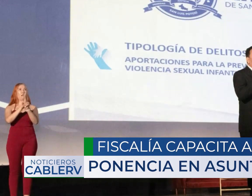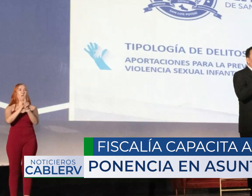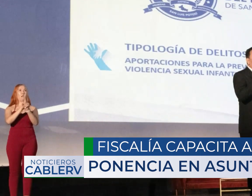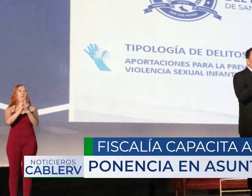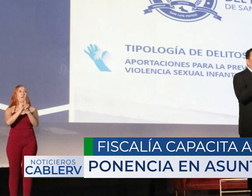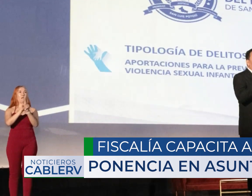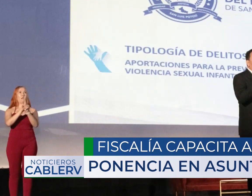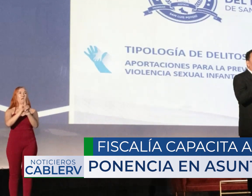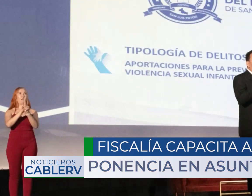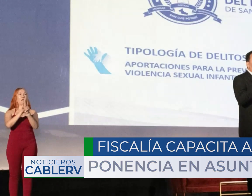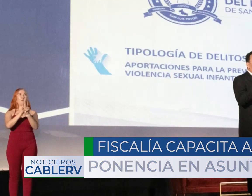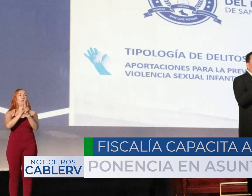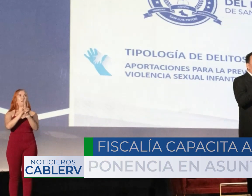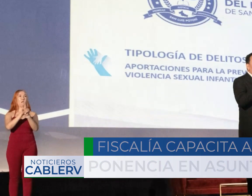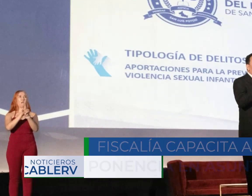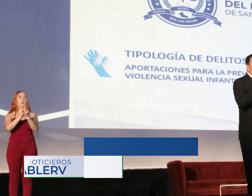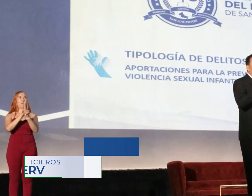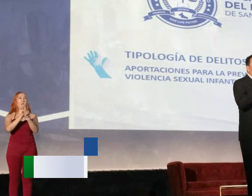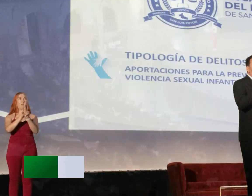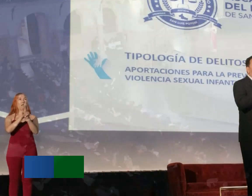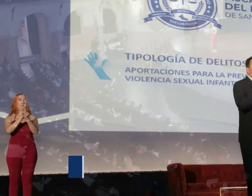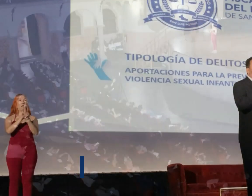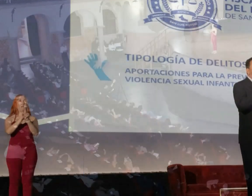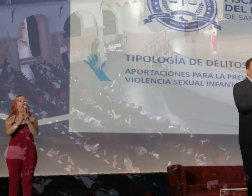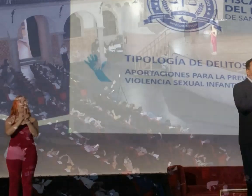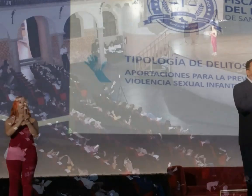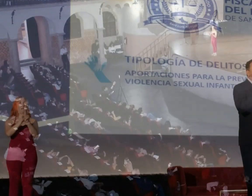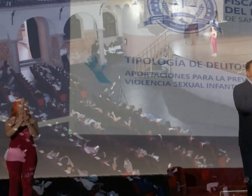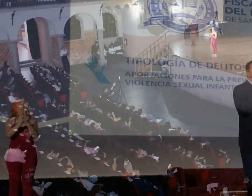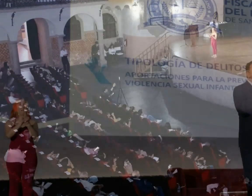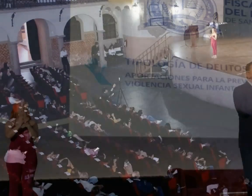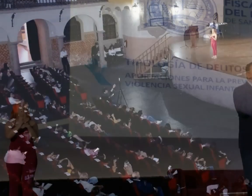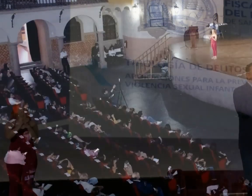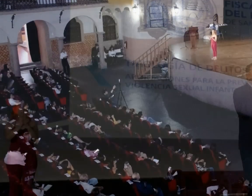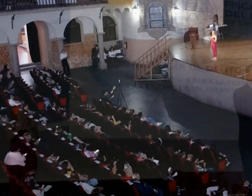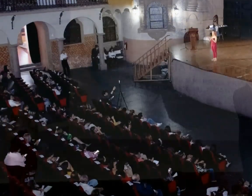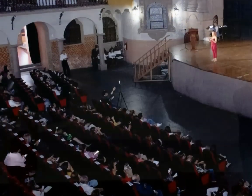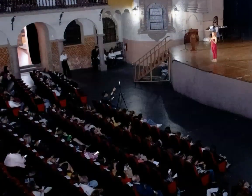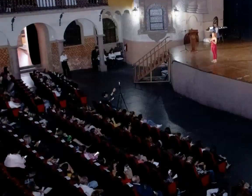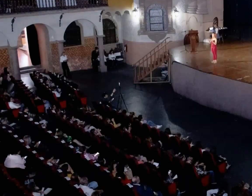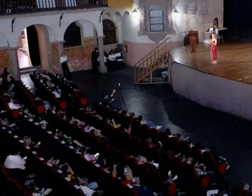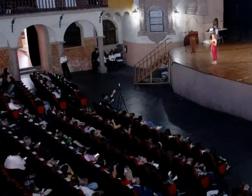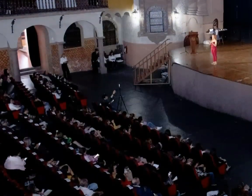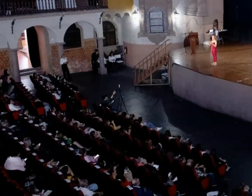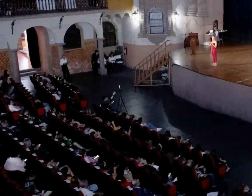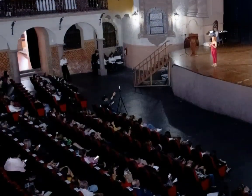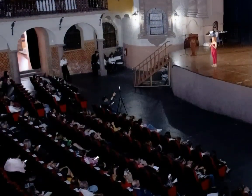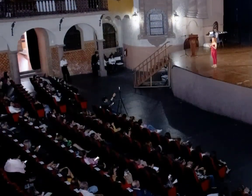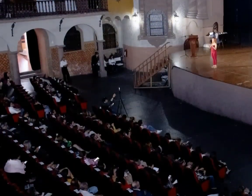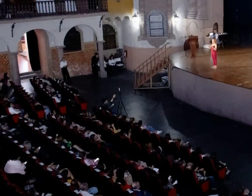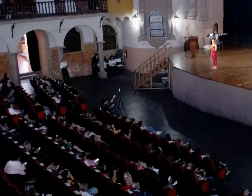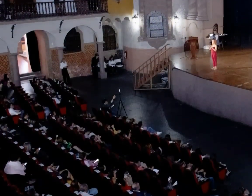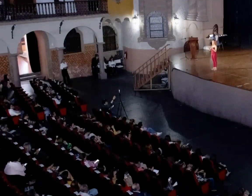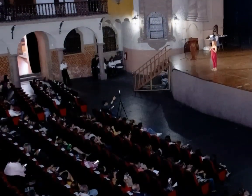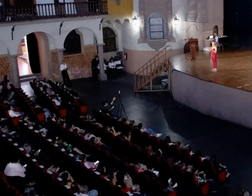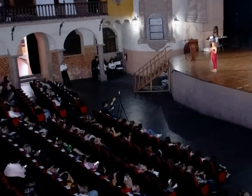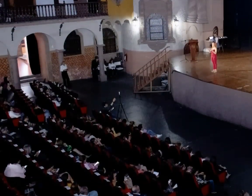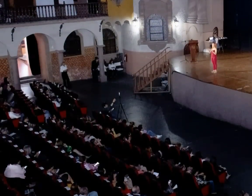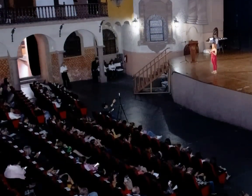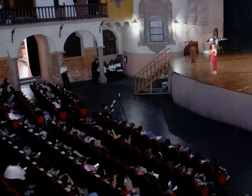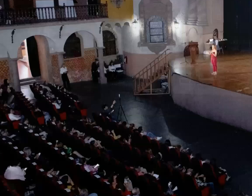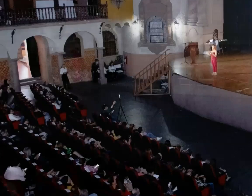adecuada así como fomentar un entorno seguro y de confianza para que los menores puedan expresar cualquier situación incómoda que estén